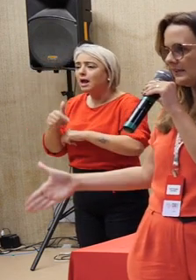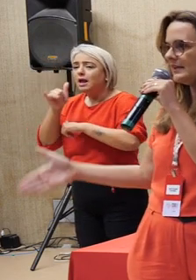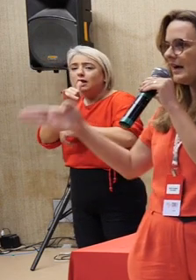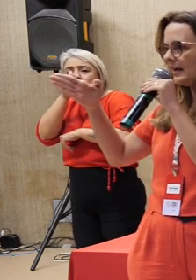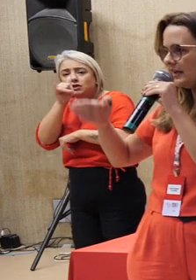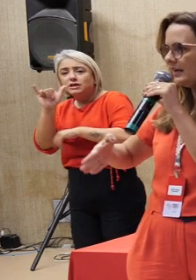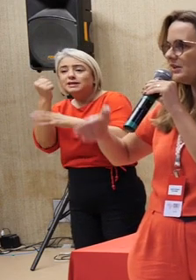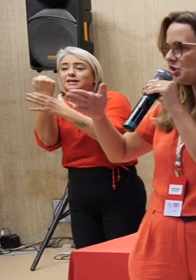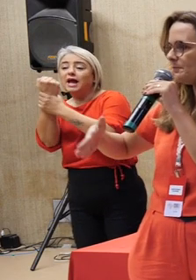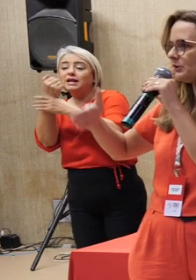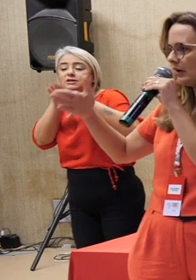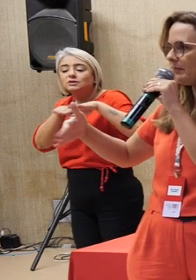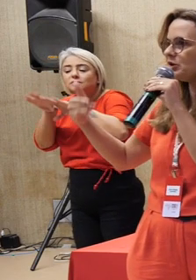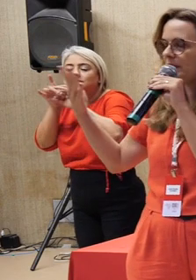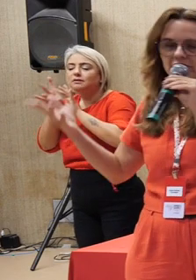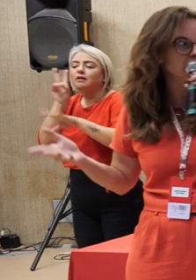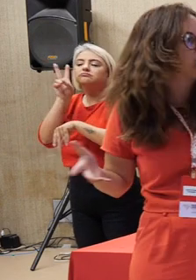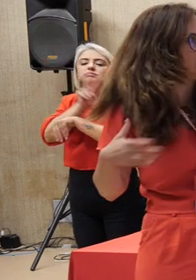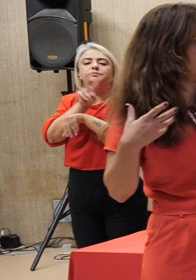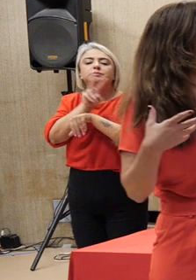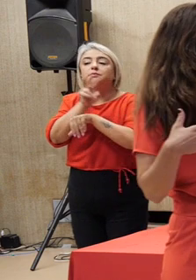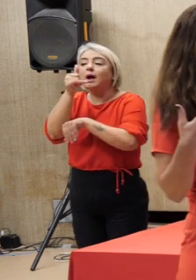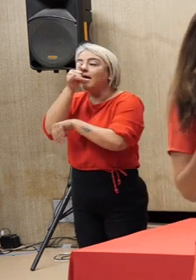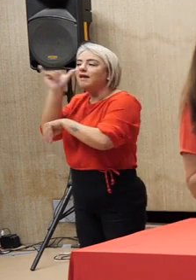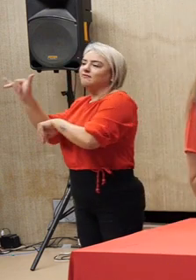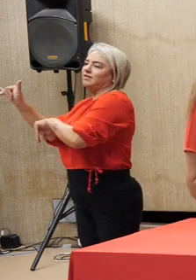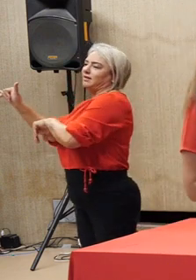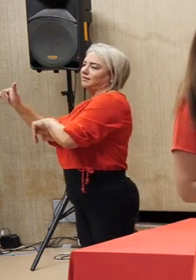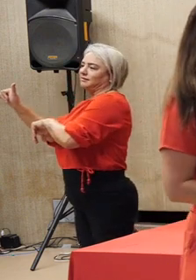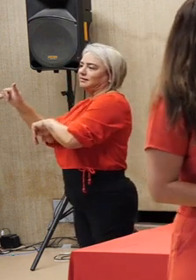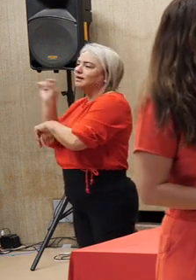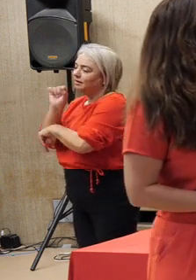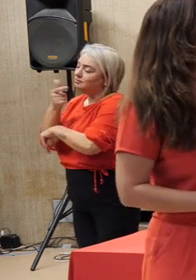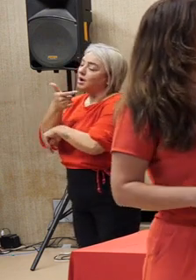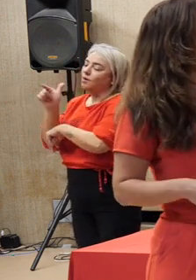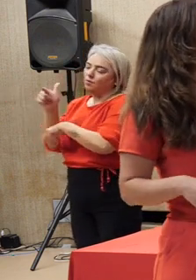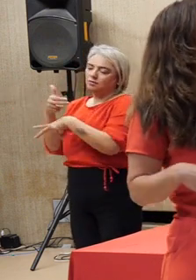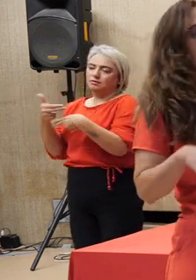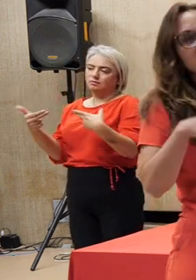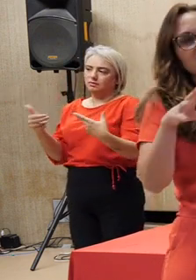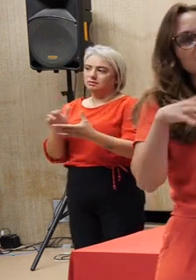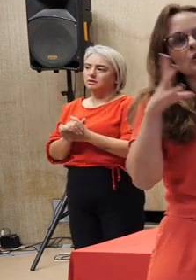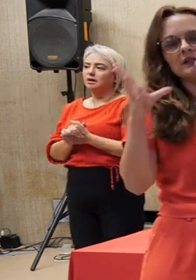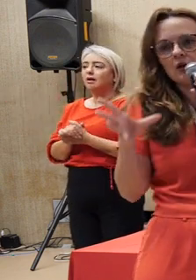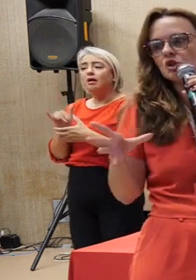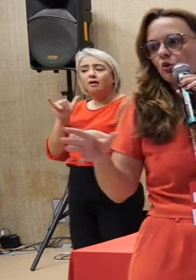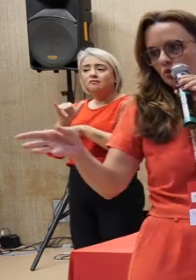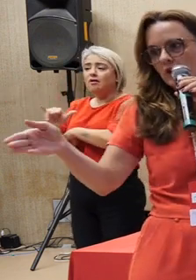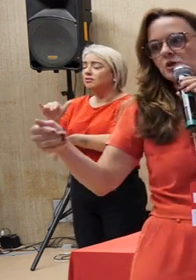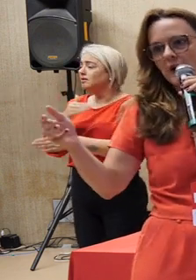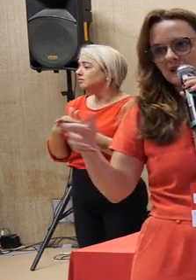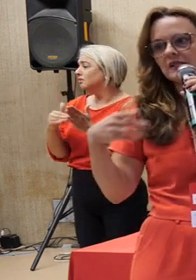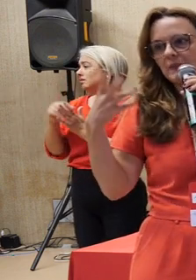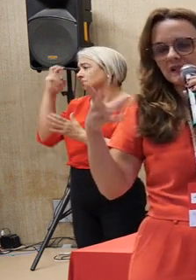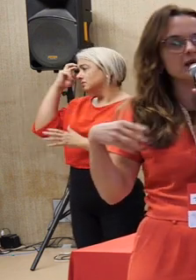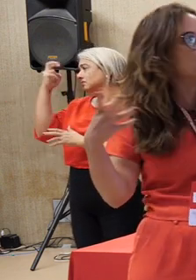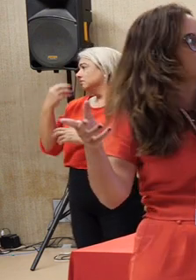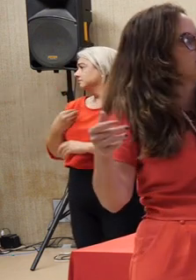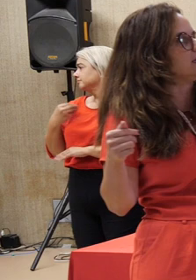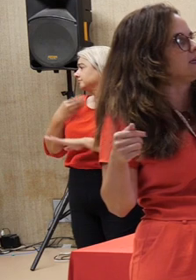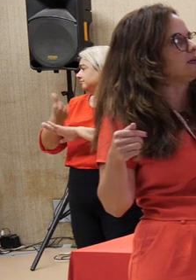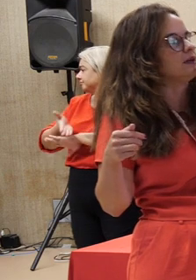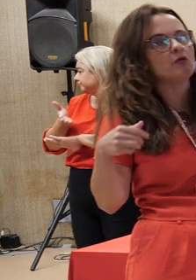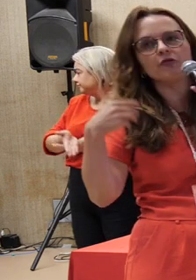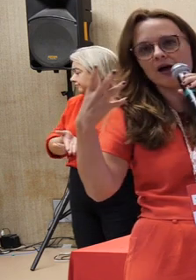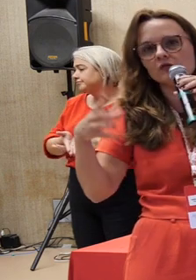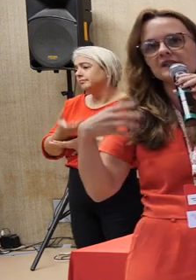democracia e de patrulhamento preventivo. Esse também é uma outra questão, né? e a ausência total de cultura de participação,